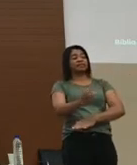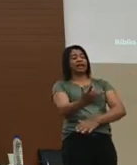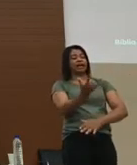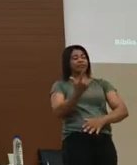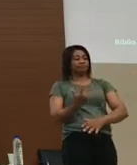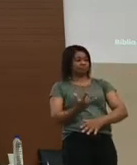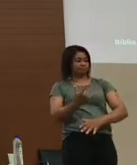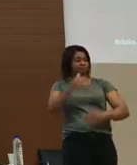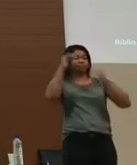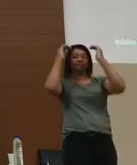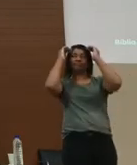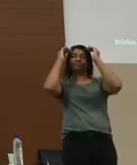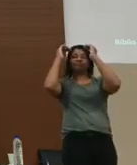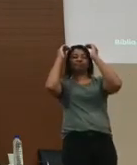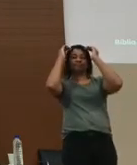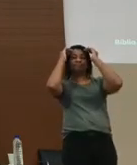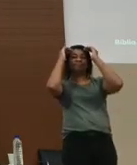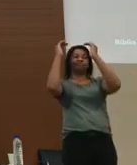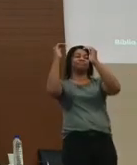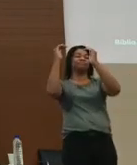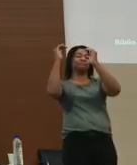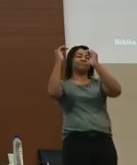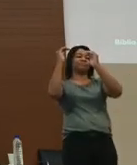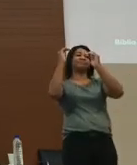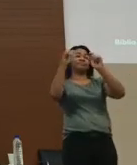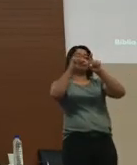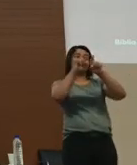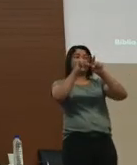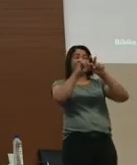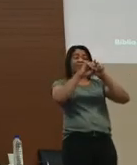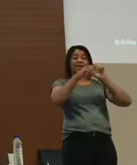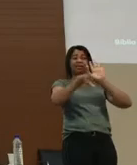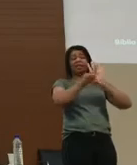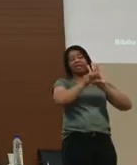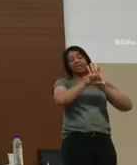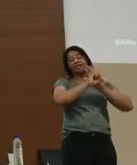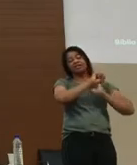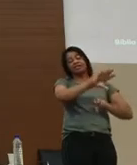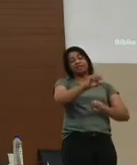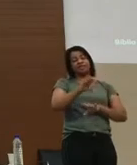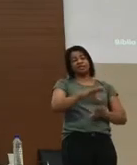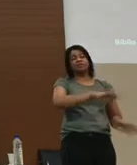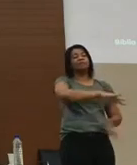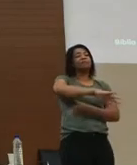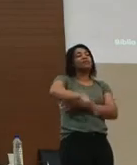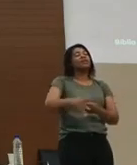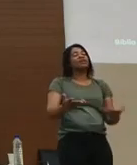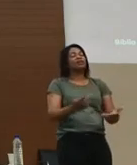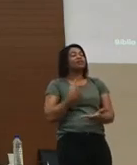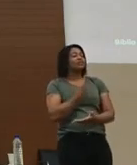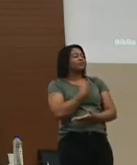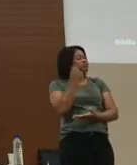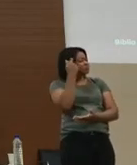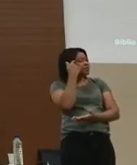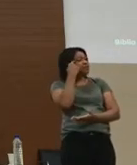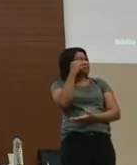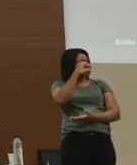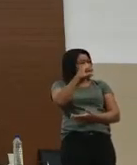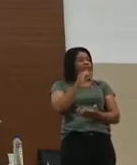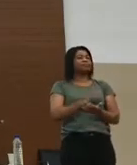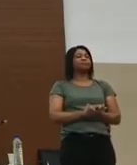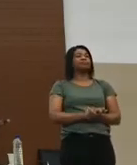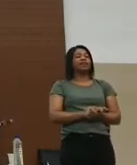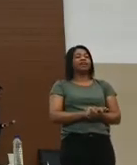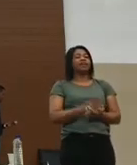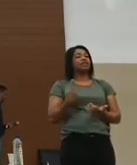amais, obedecereis aos meus mandamentos. Feche seus olhos mais um momento.